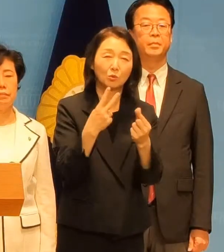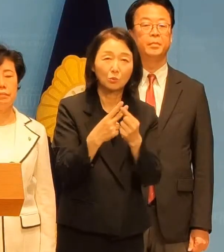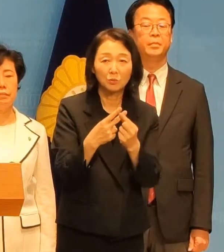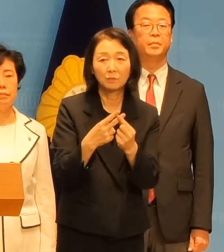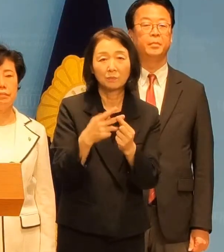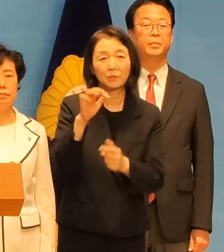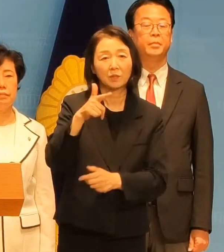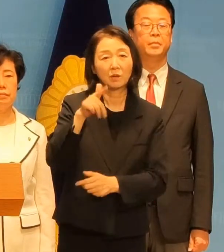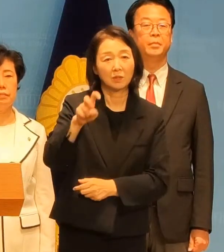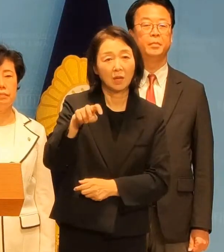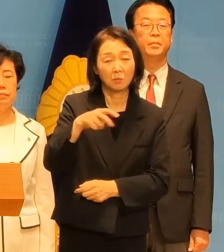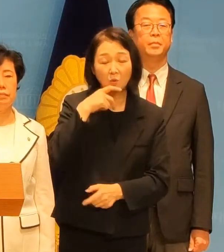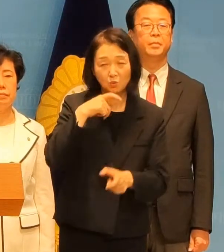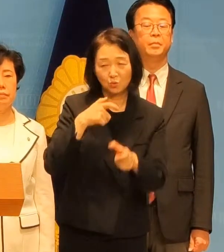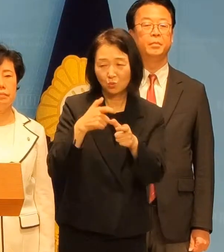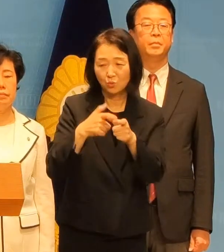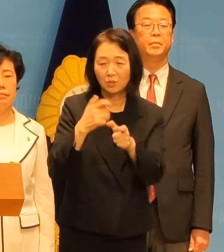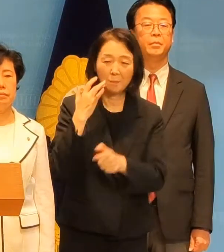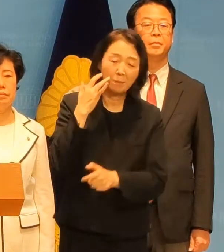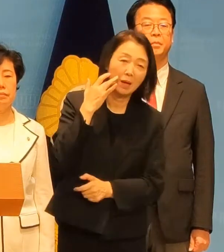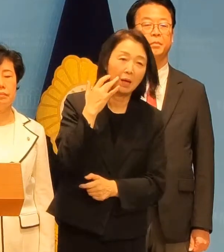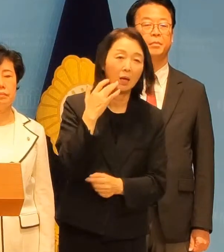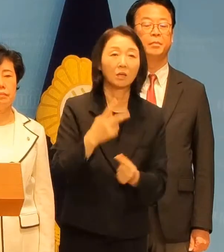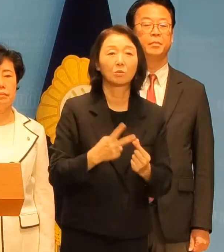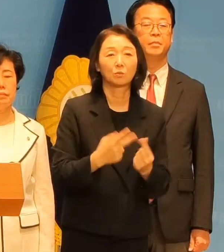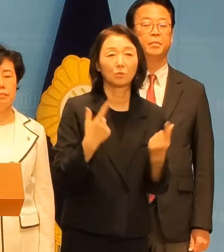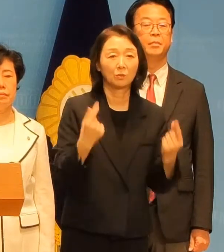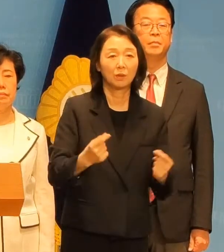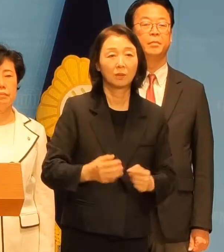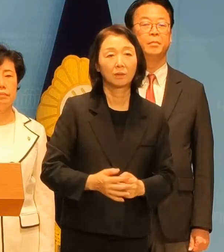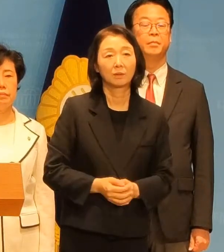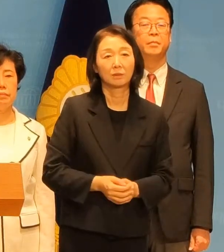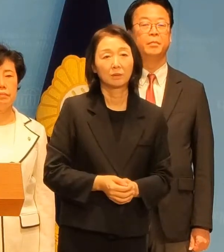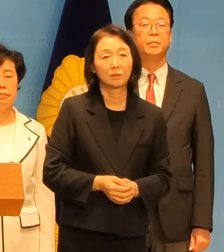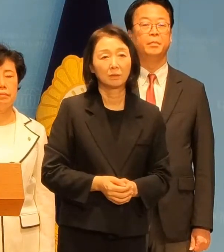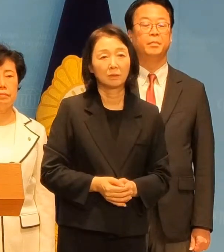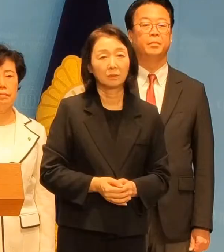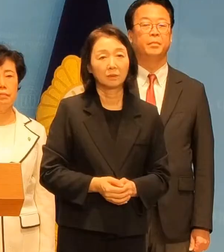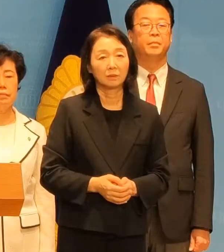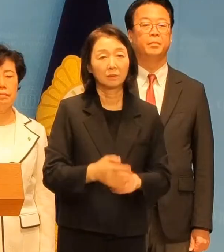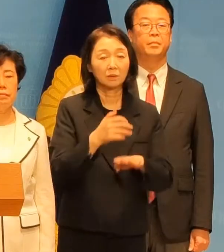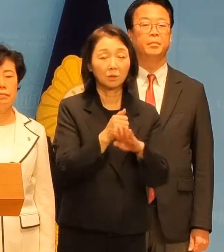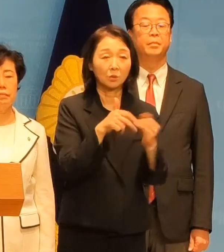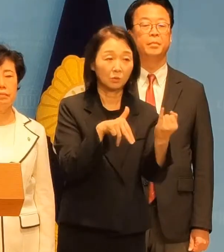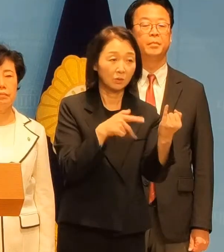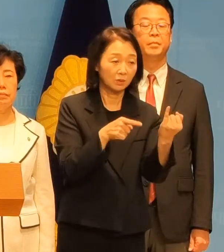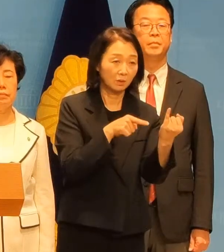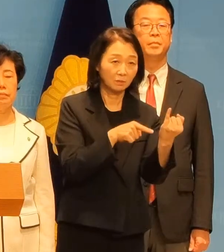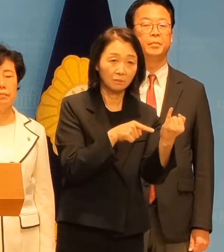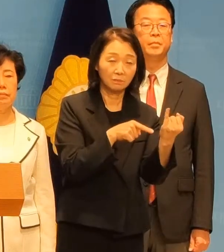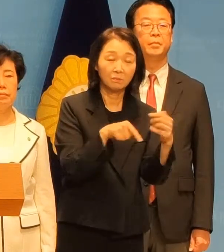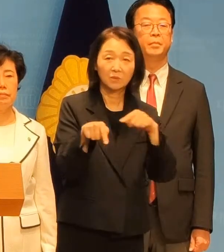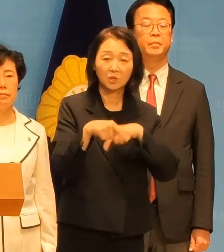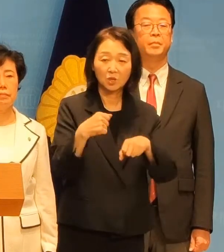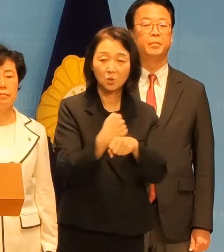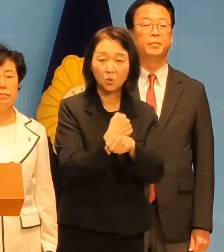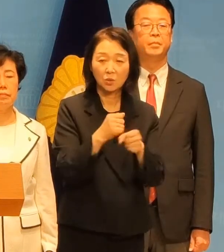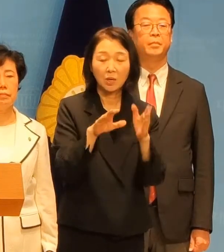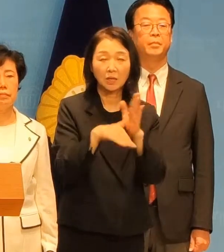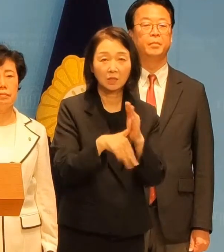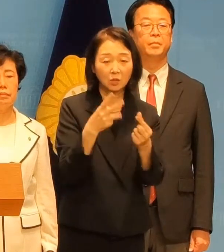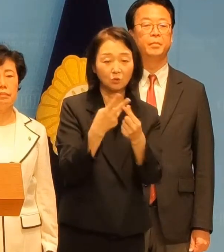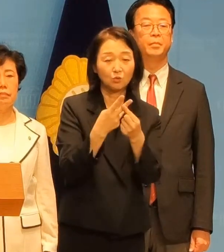술자리 괴담 시즌2라고 할 것입니다. 이 서영교 정치 공작에는 두 가지